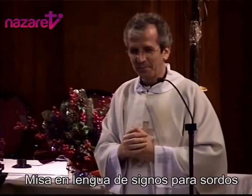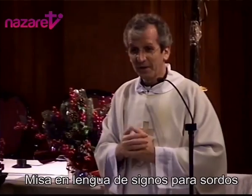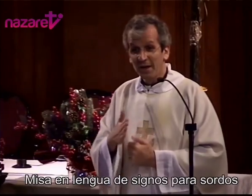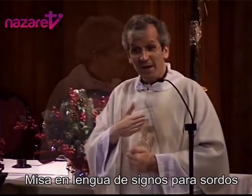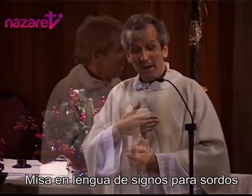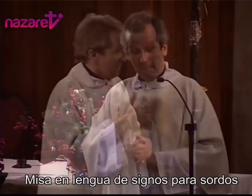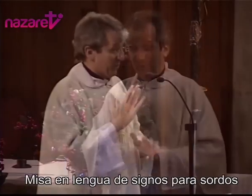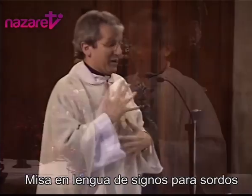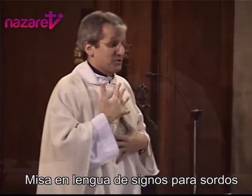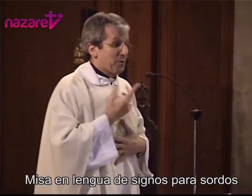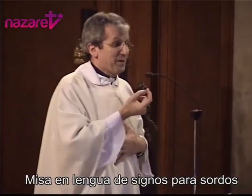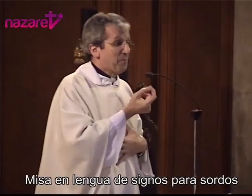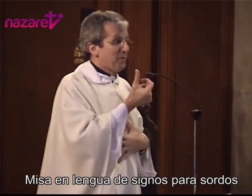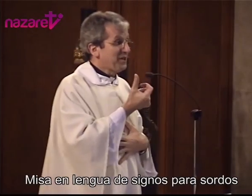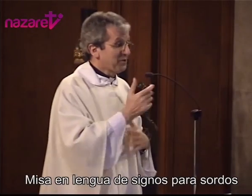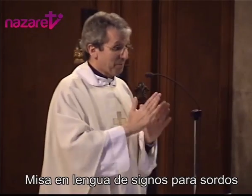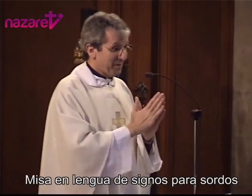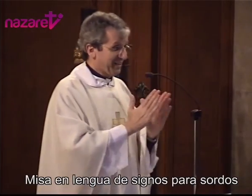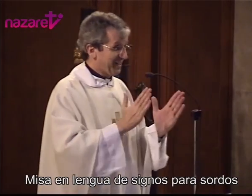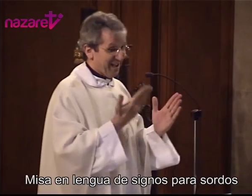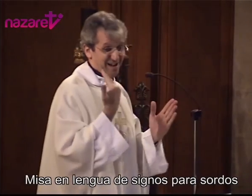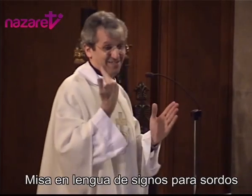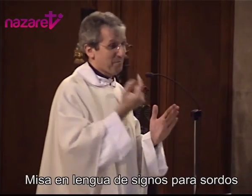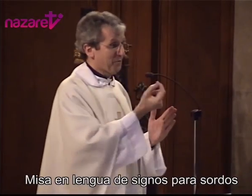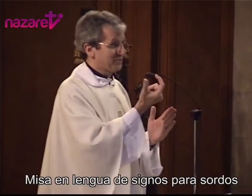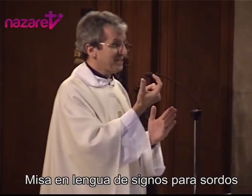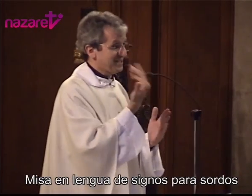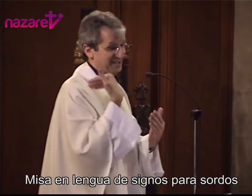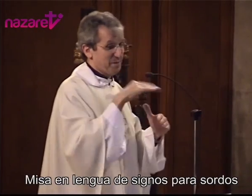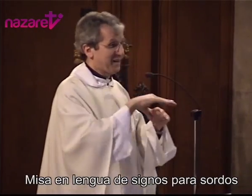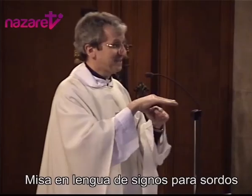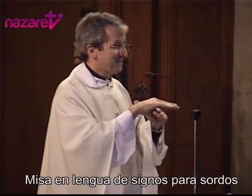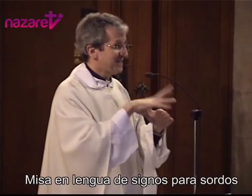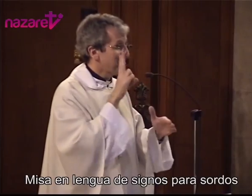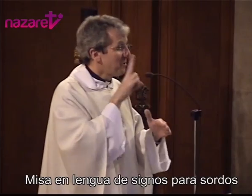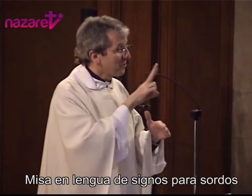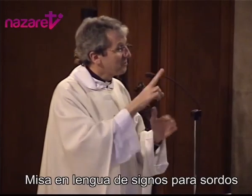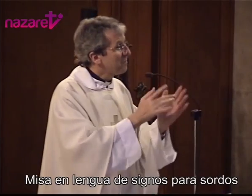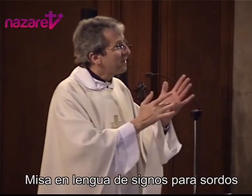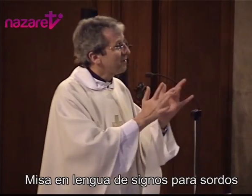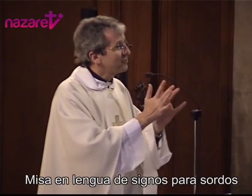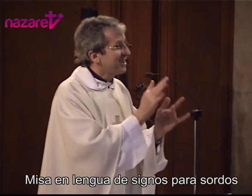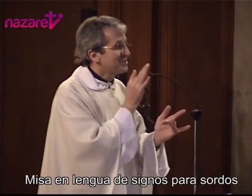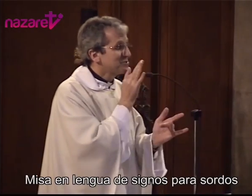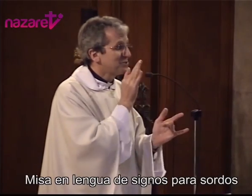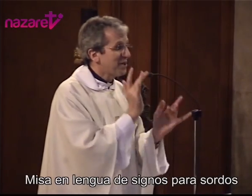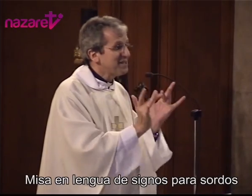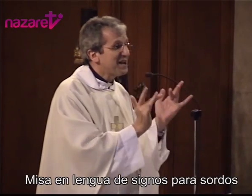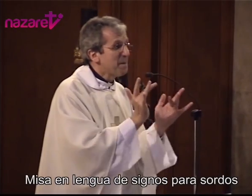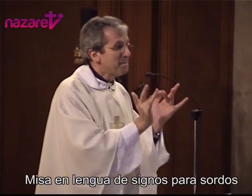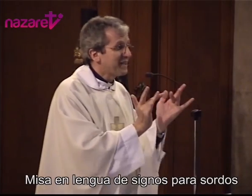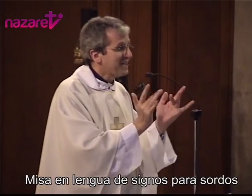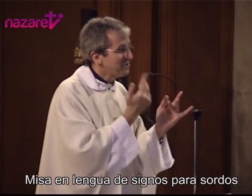visto. Pero claro, sorprende un poquito ver que hace pocos días, el martes pasado, contemplábamos a Jesús